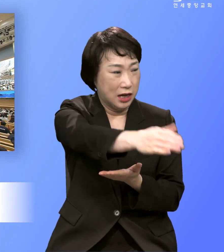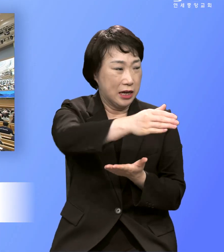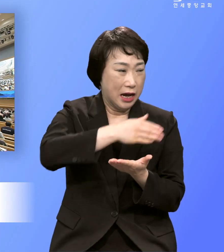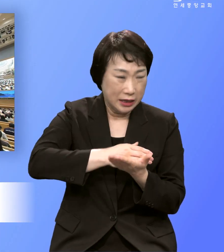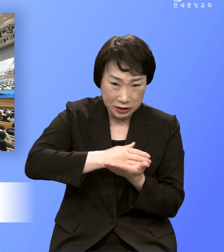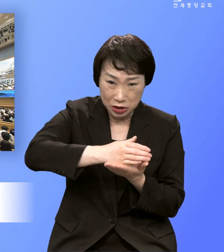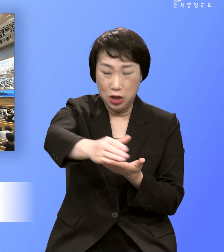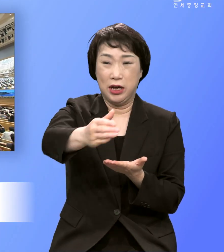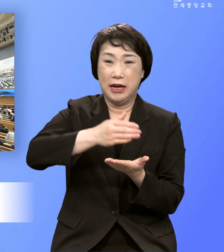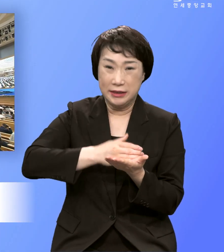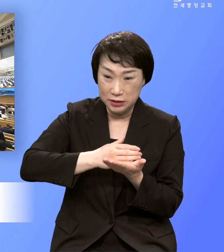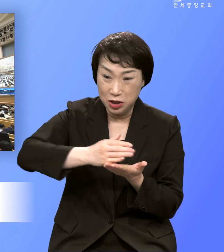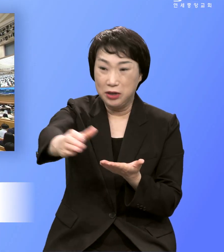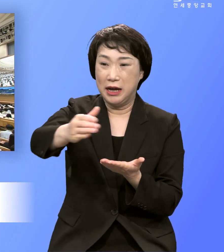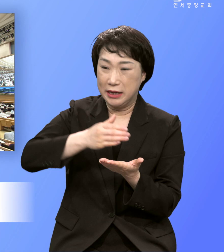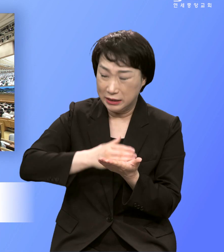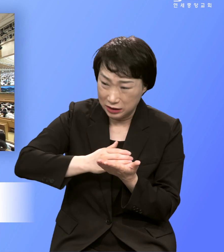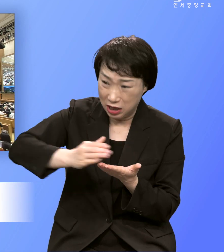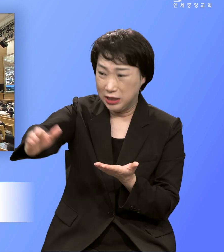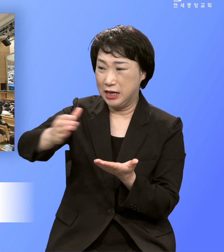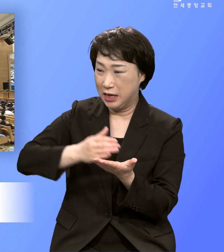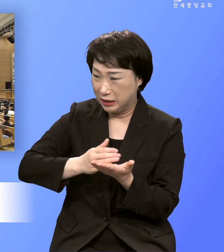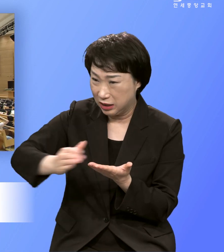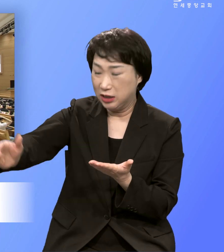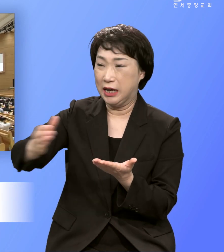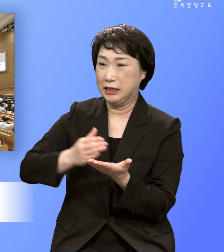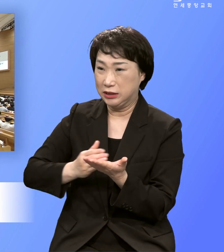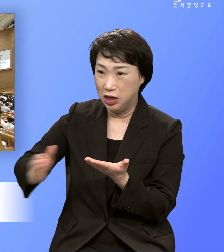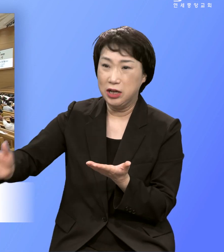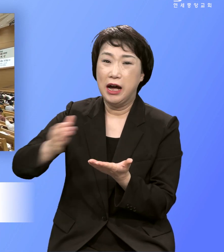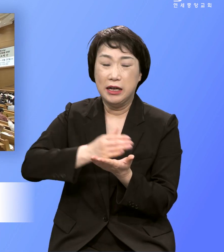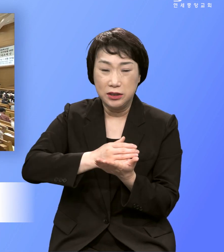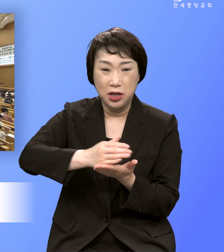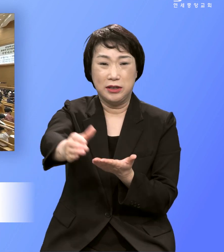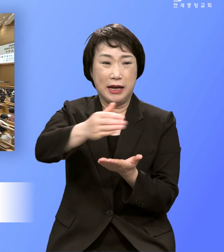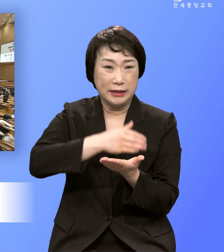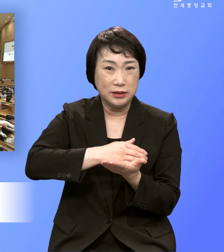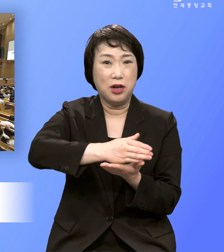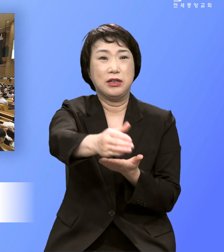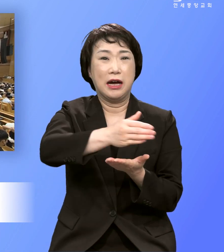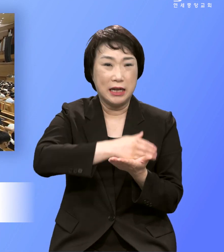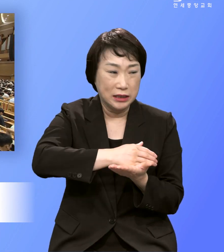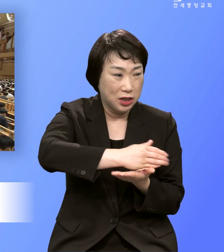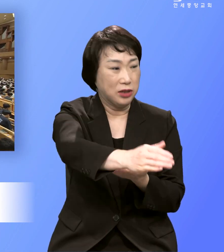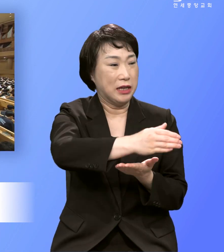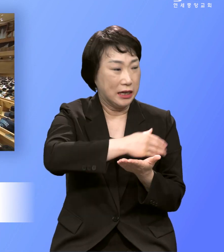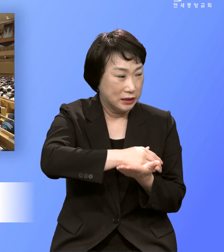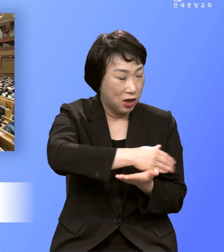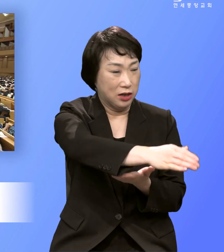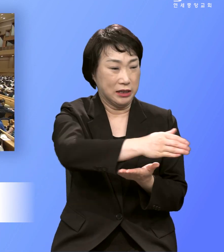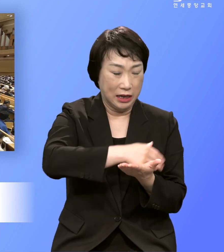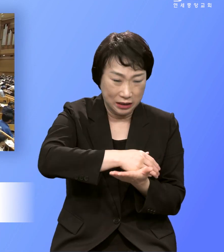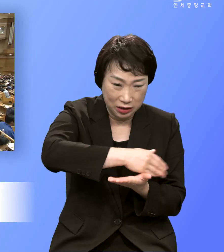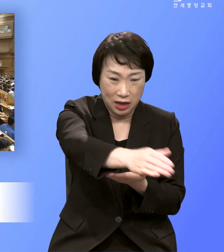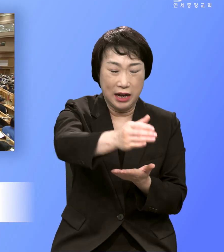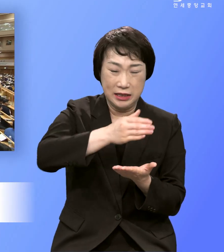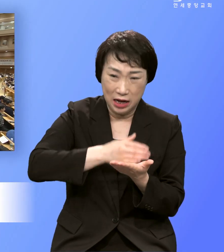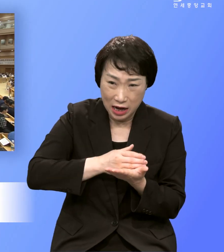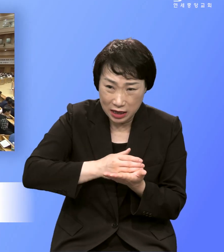떠나가, 떠나가, 떠나가, 떠나가, 떠나가, 떠나가, 떠나가, 떠나가, 떠나가, 떠나가,